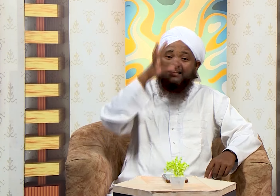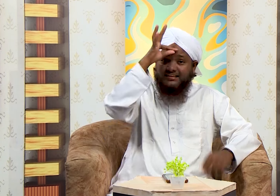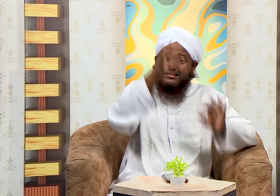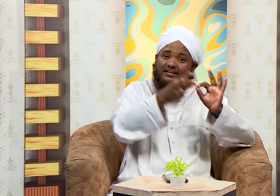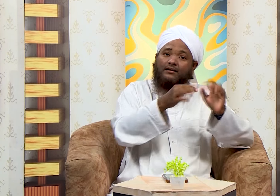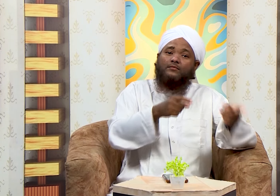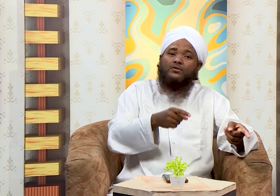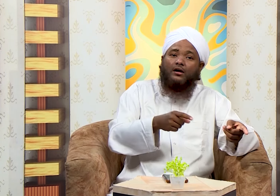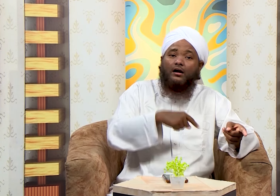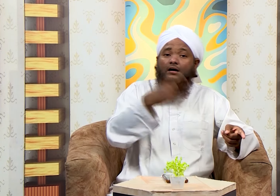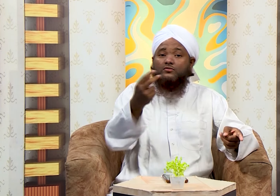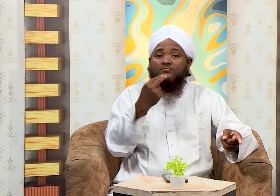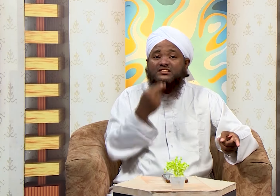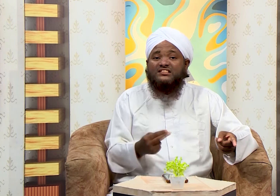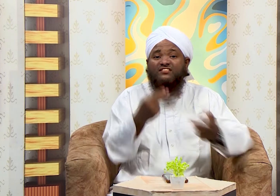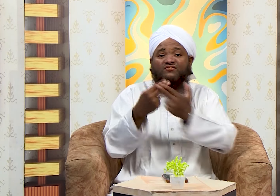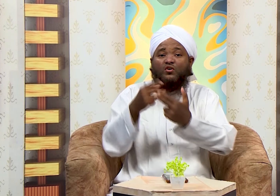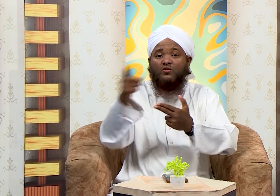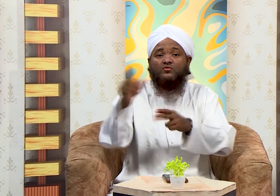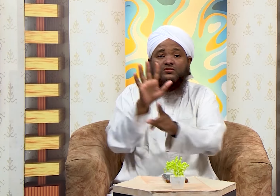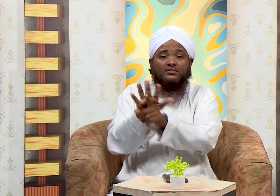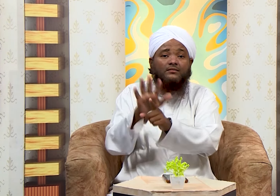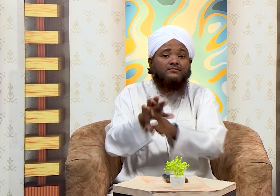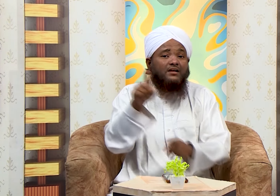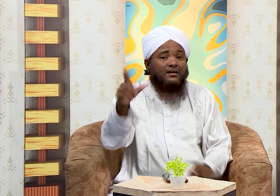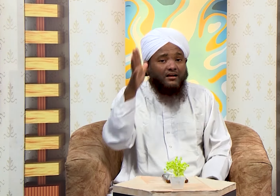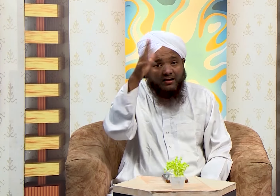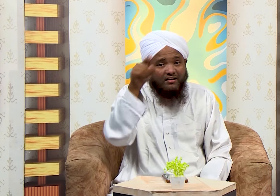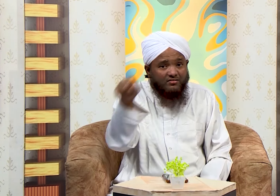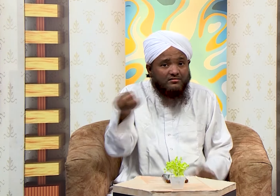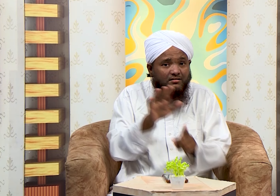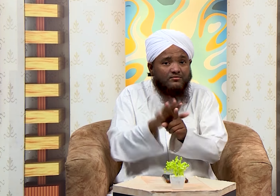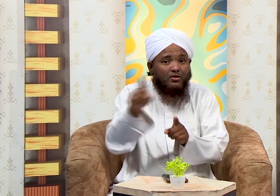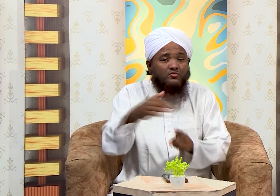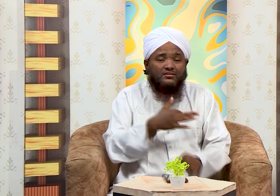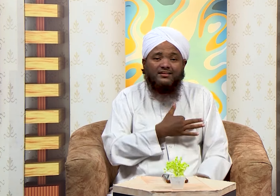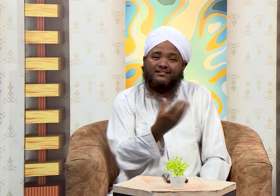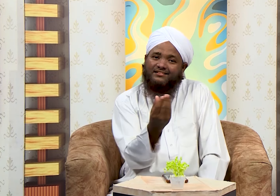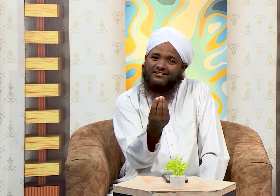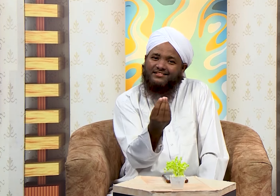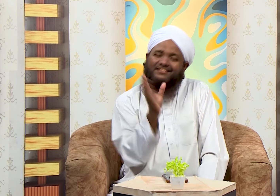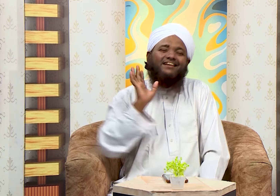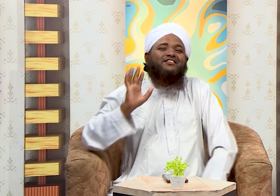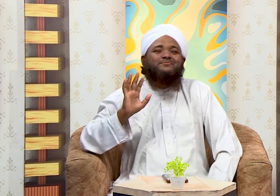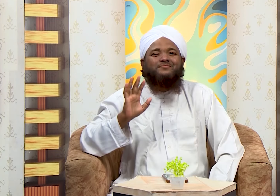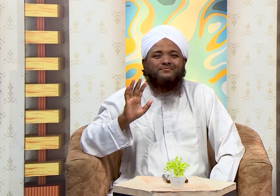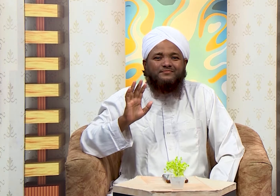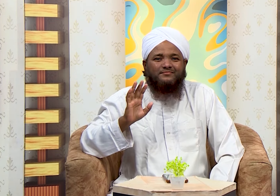مجرم سے بات کرنی ہے سمجھانا ہے تو تم نرمی سے نصیحت کرو نرمی سے ان سے بات کہنا اب ہم اپنی جگہ اپنے آپ کو رکھیں